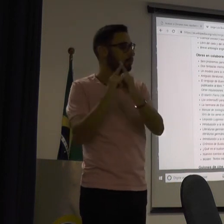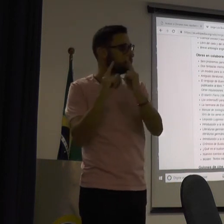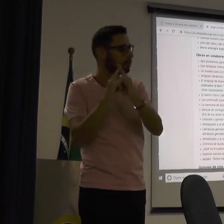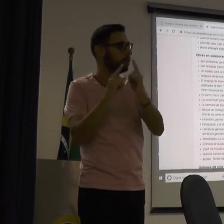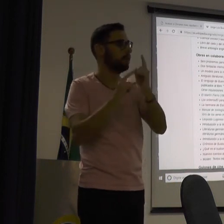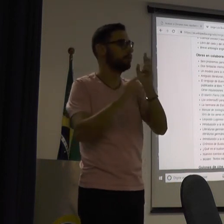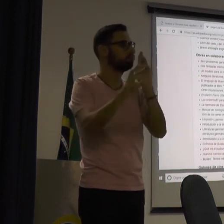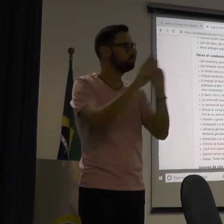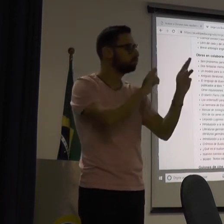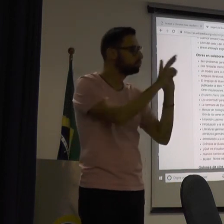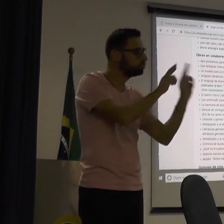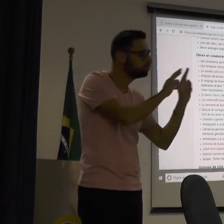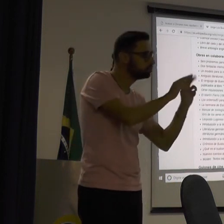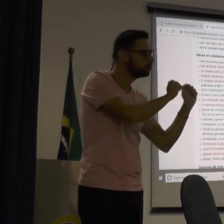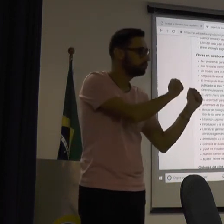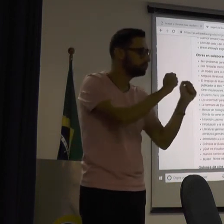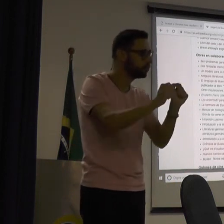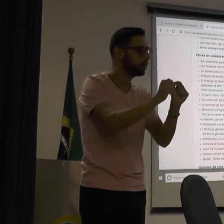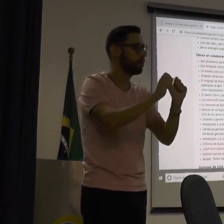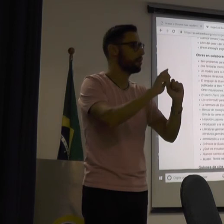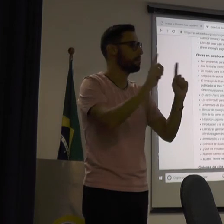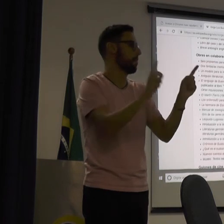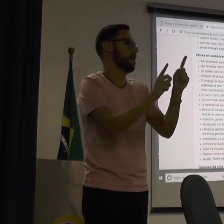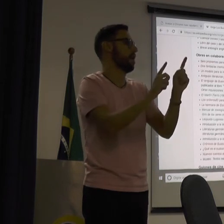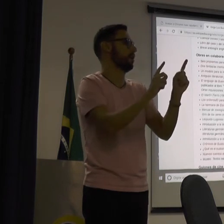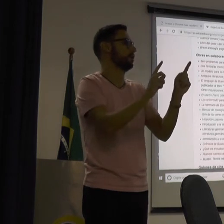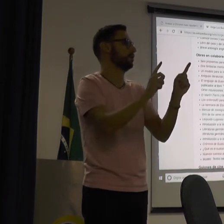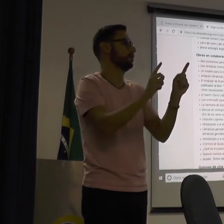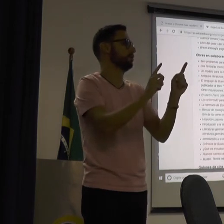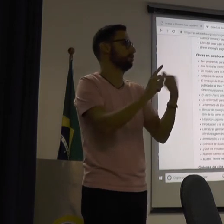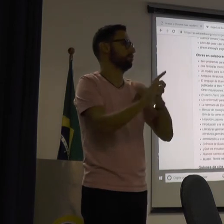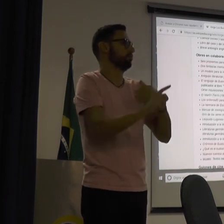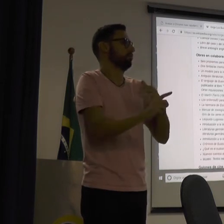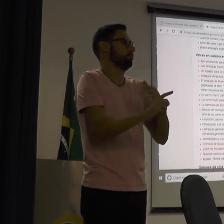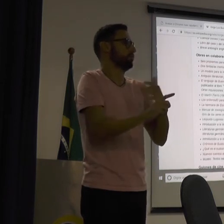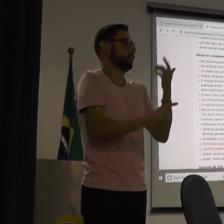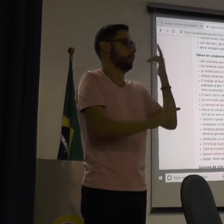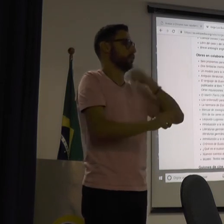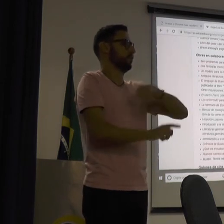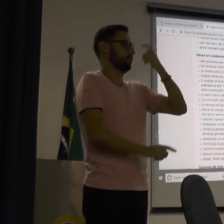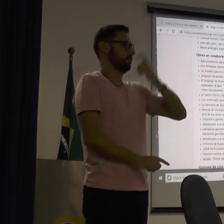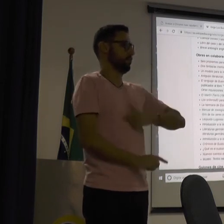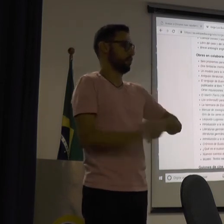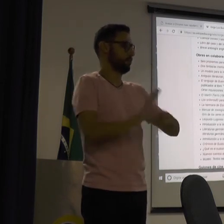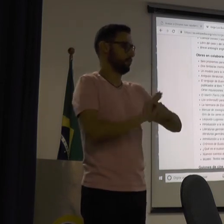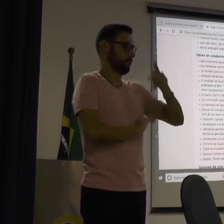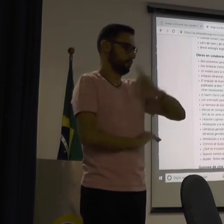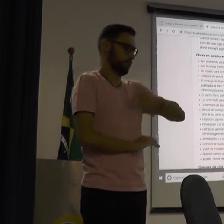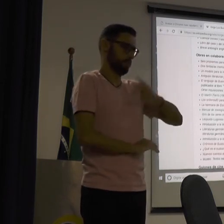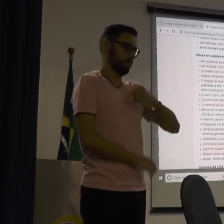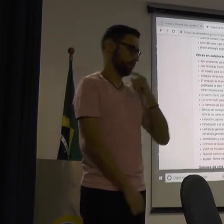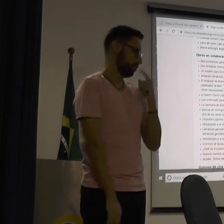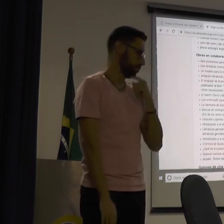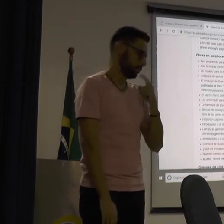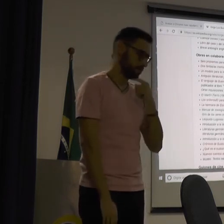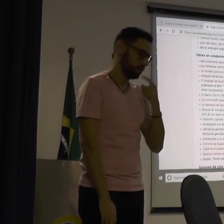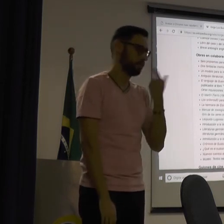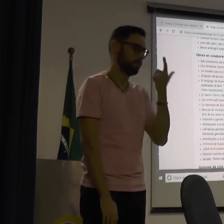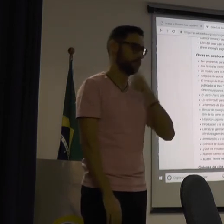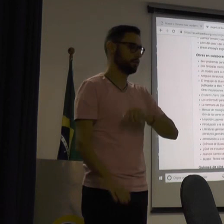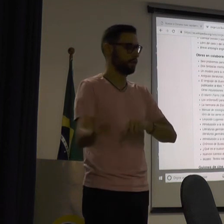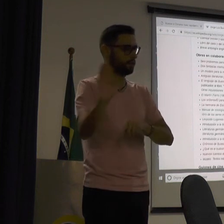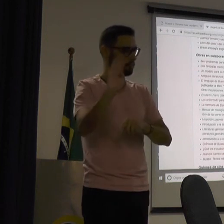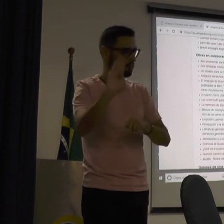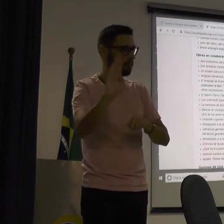pessoais de poder, né? Do que para você se enriquecer pessoalmente. O Borges usou isso para se enriquecer pessoalmente e